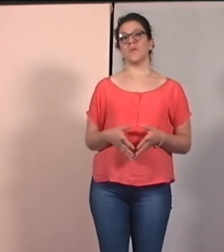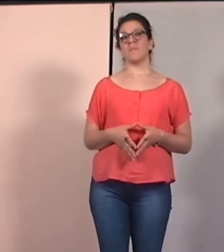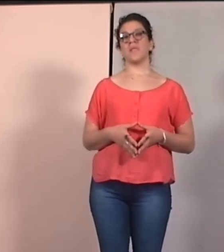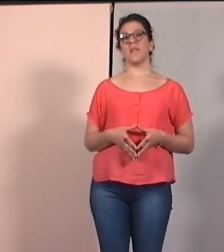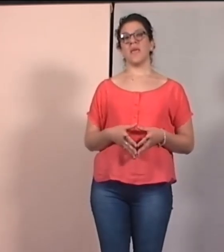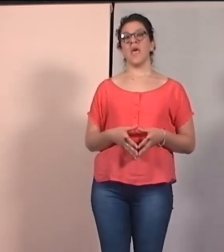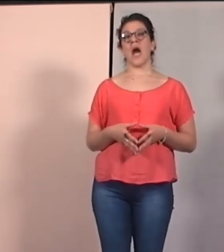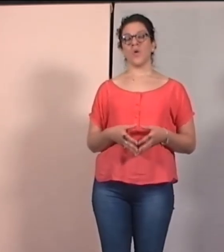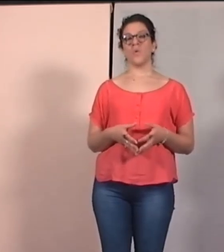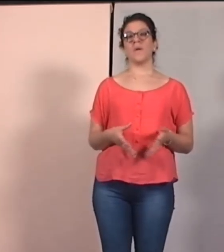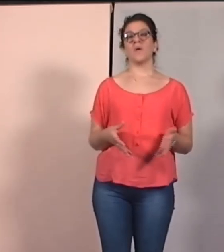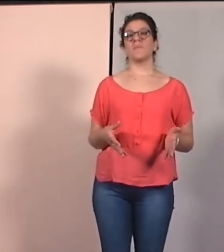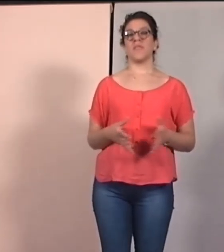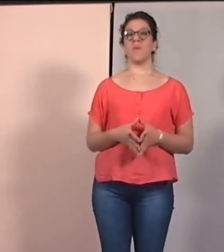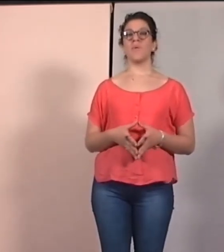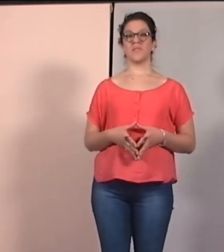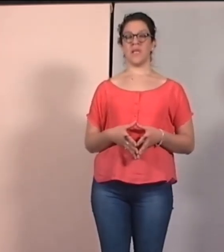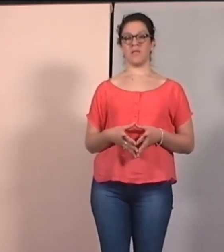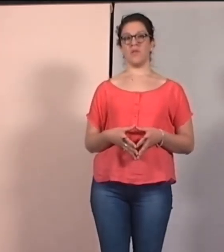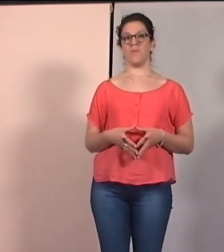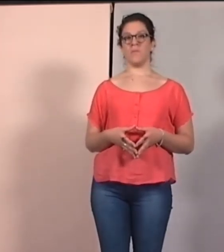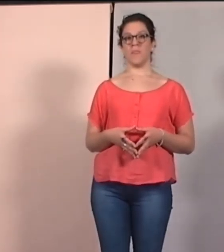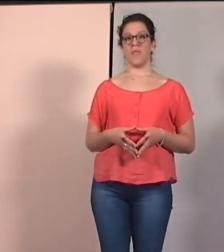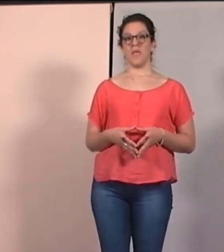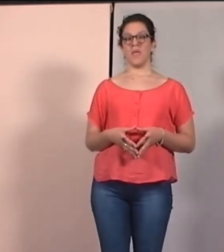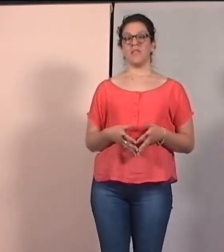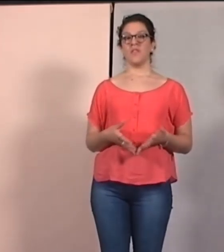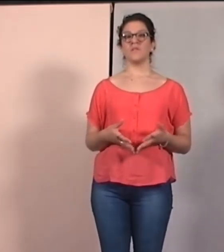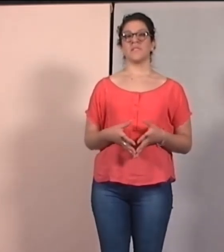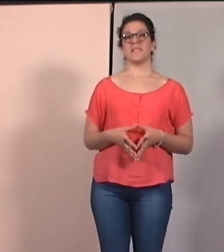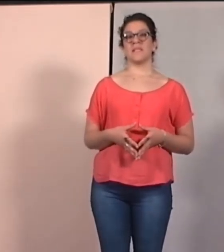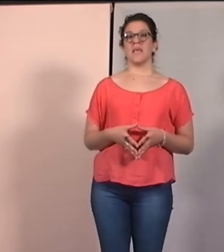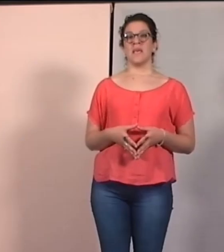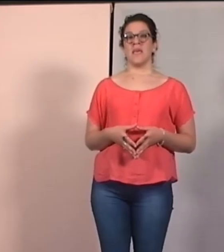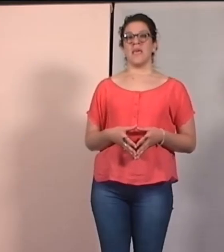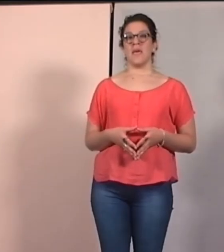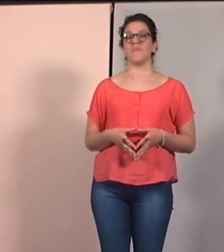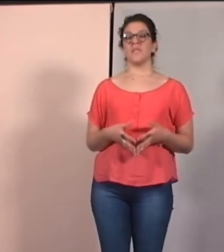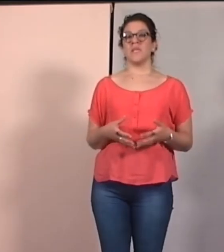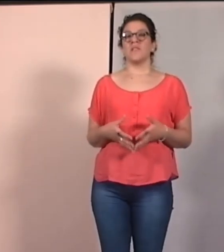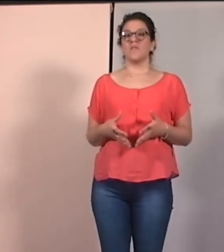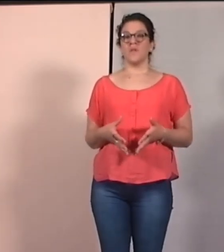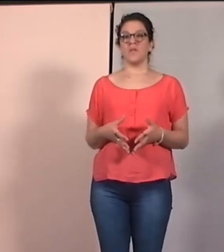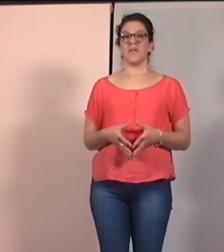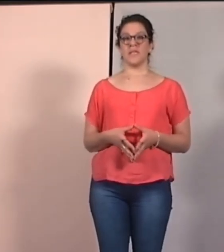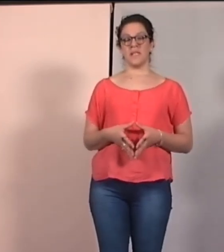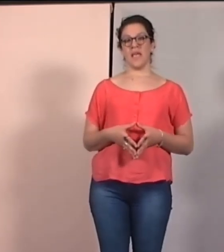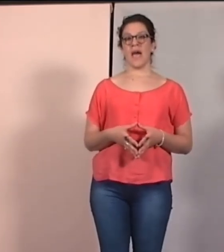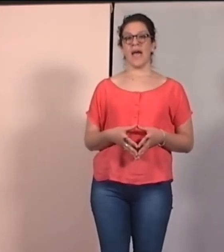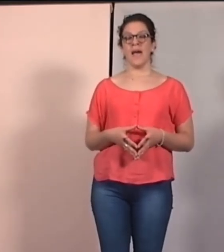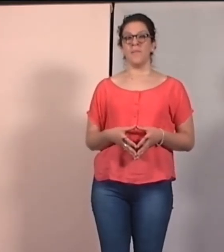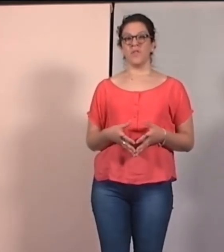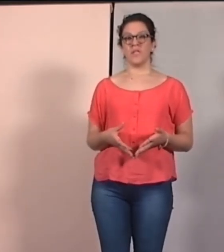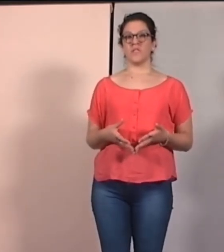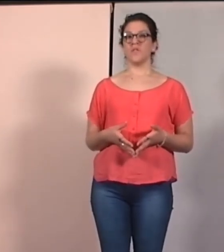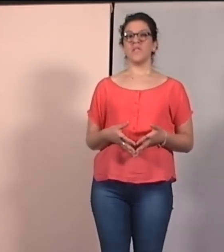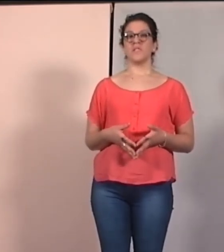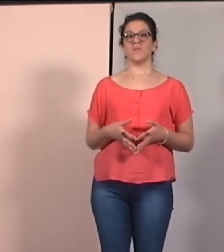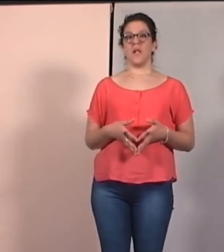trimestre A un 9,3% Entonces, siguiendo esto que decía Montessori Sobre